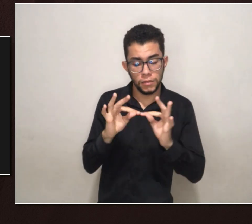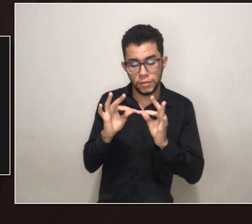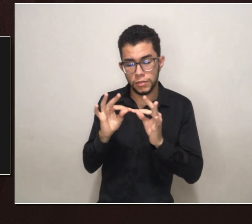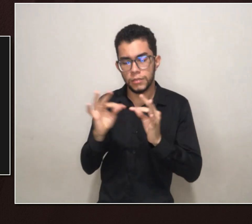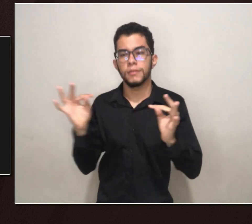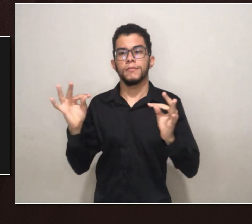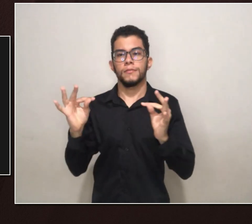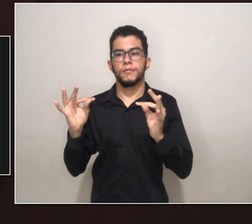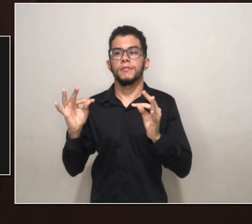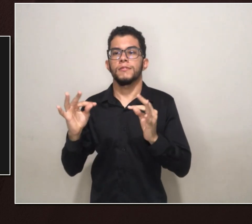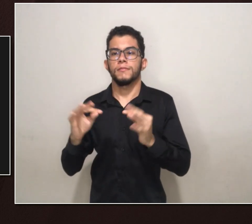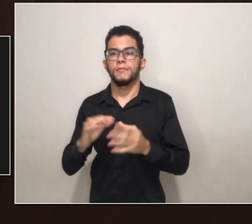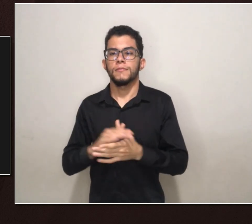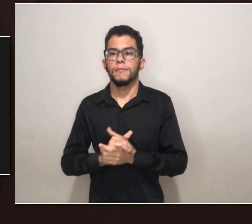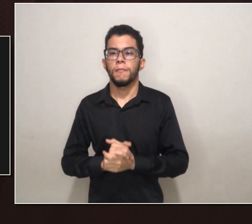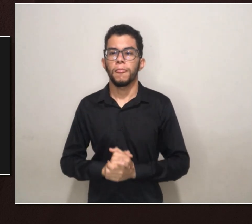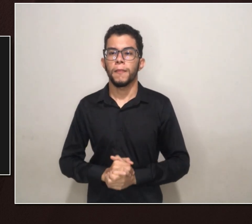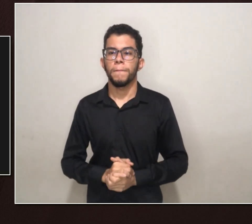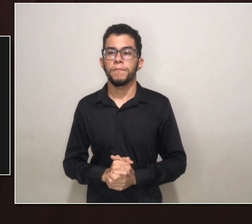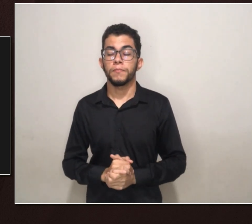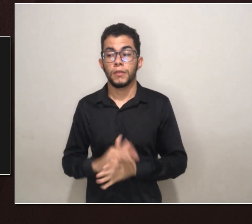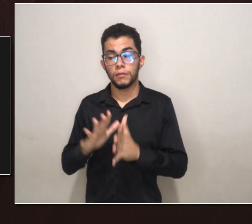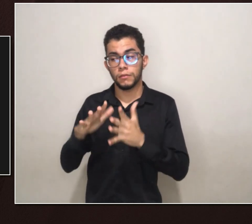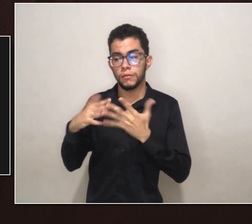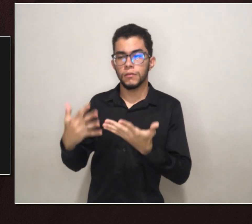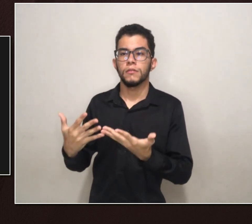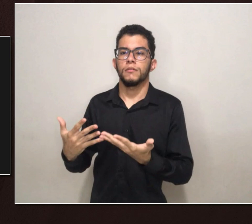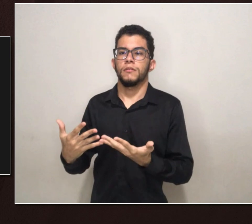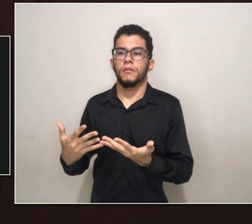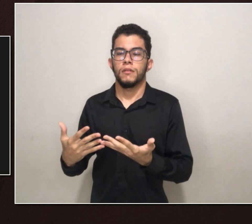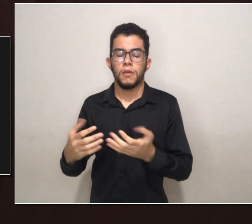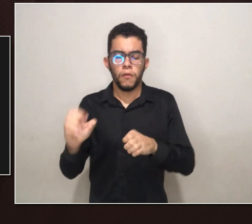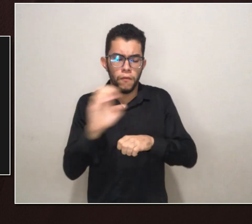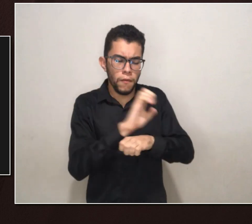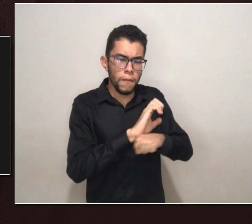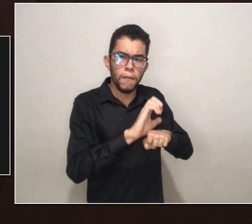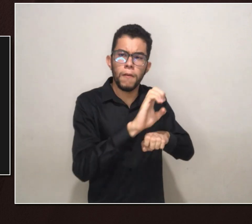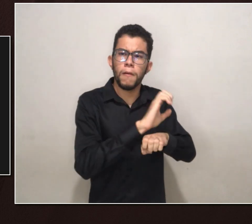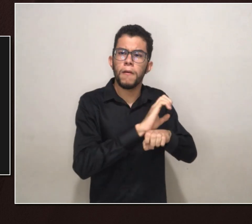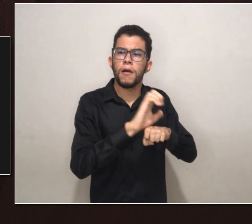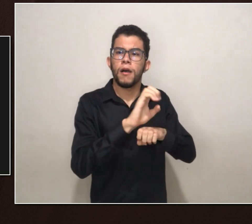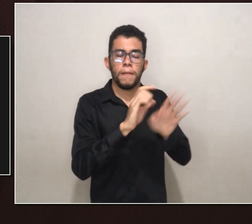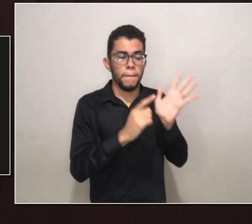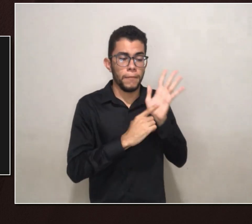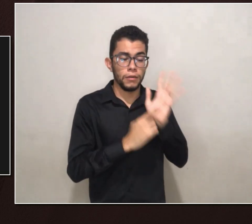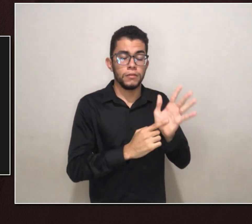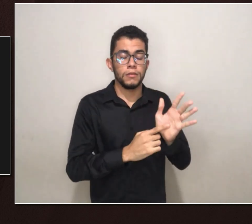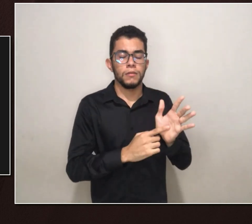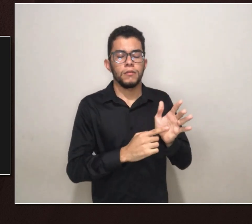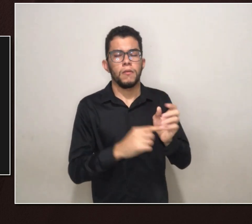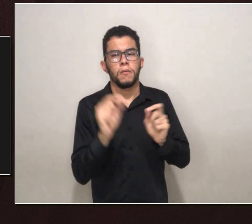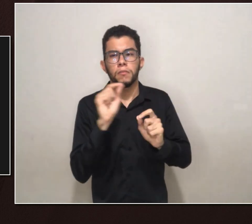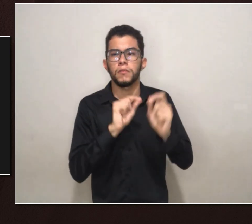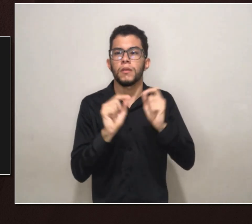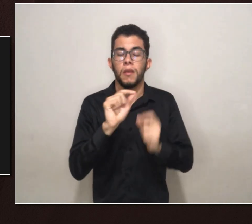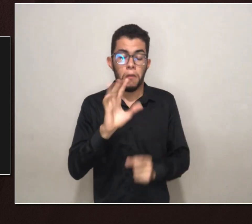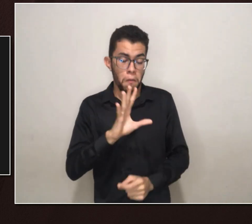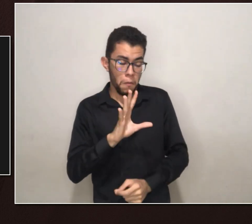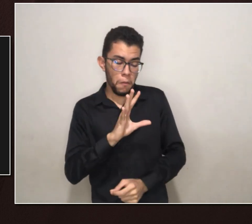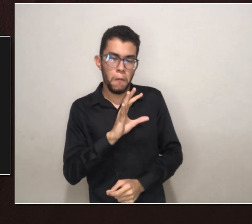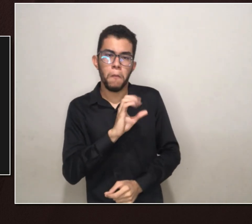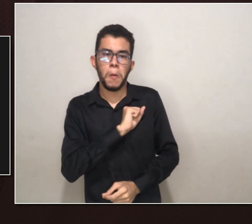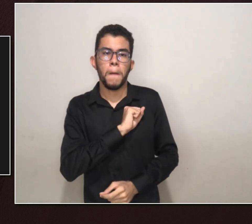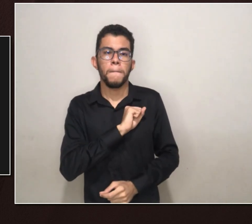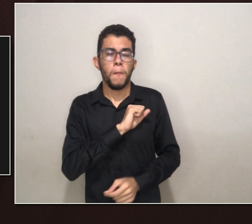vemos en el libro de Efesios, ¿no?, que nos anima a no perder el primer amor para poder continuar siendo uno con el hablar profético y con